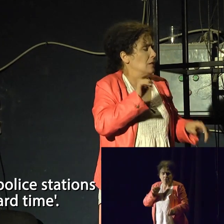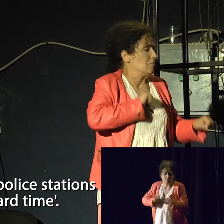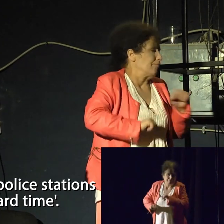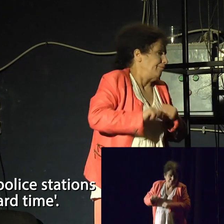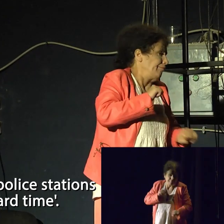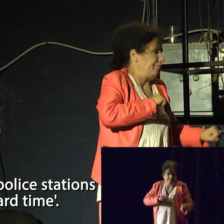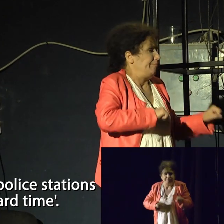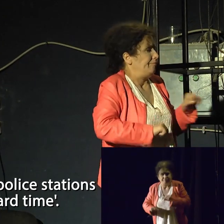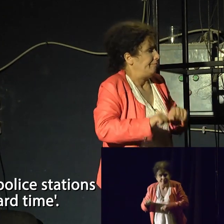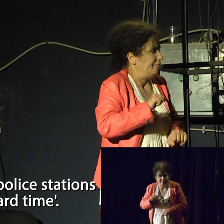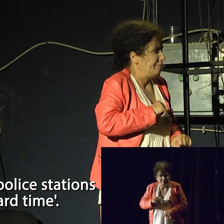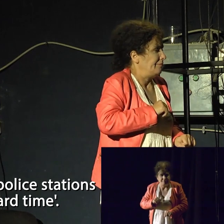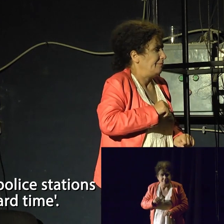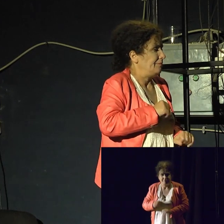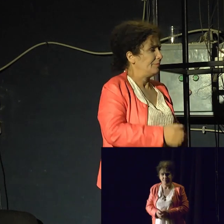долго време.